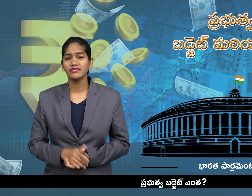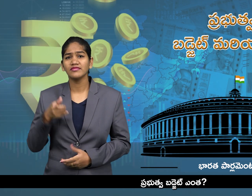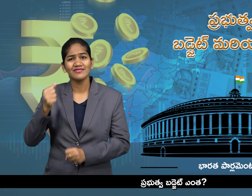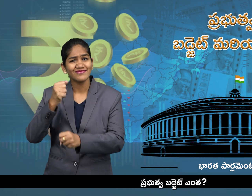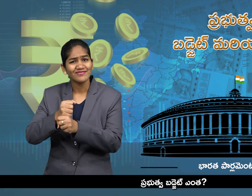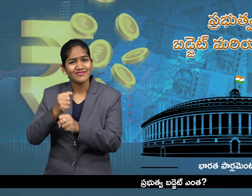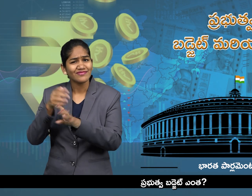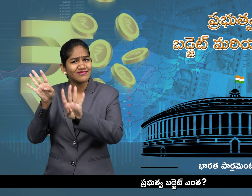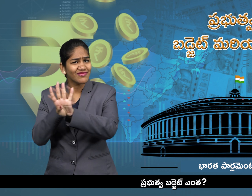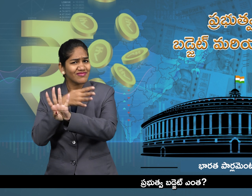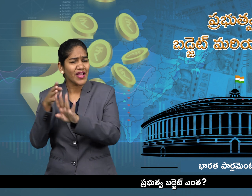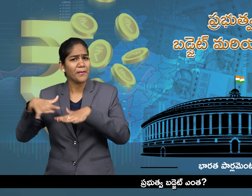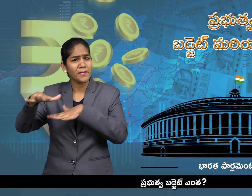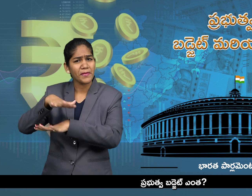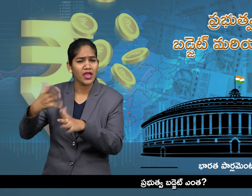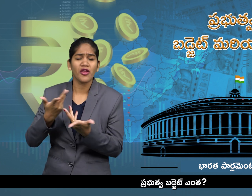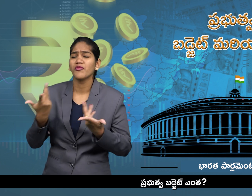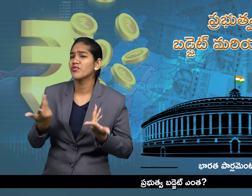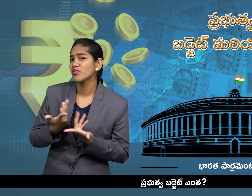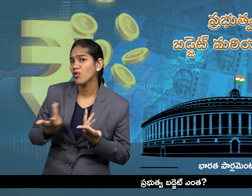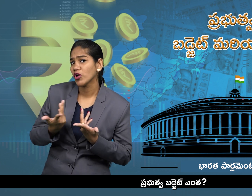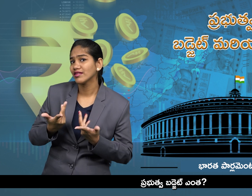ప్రభుత్వ బడ్జెట్ ఎంత?